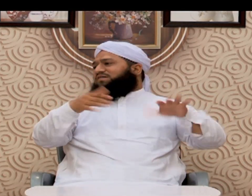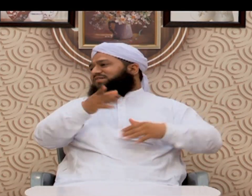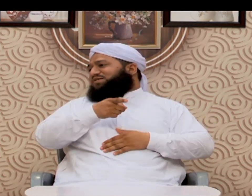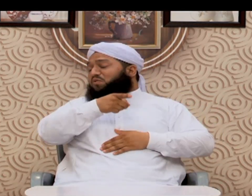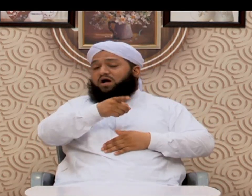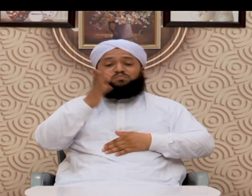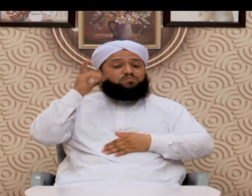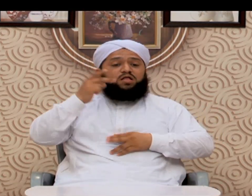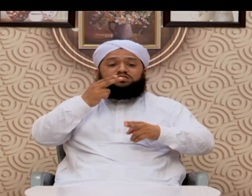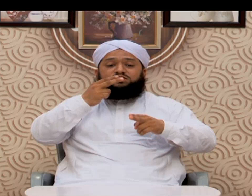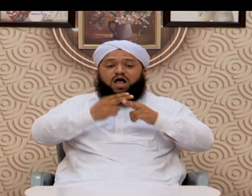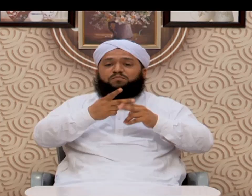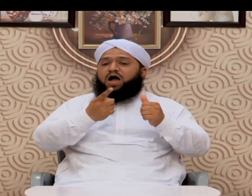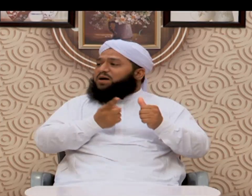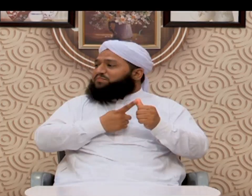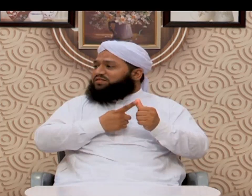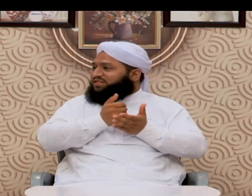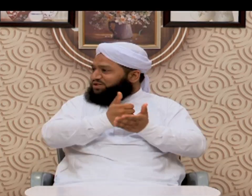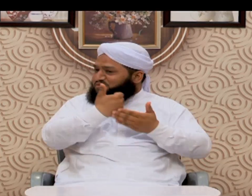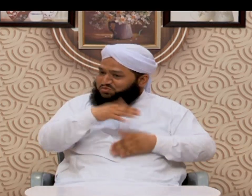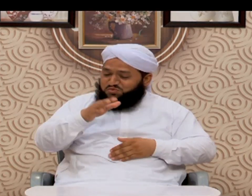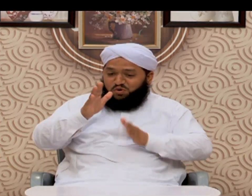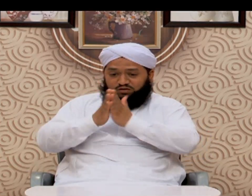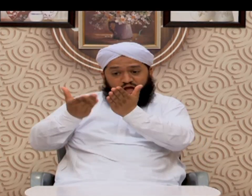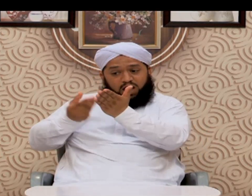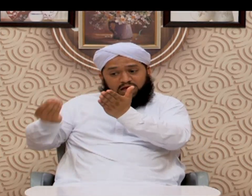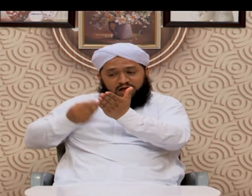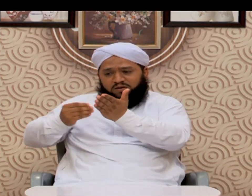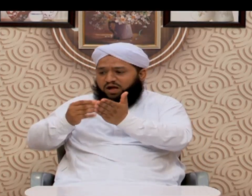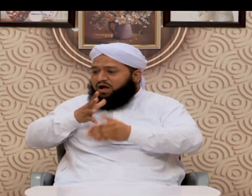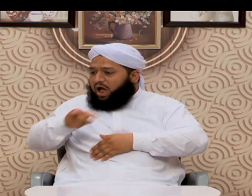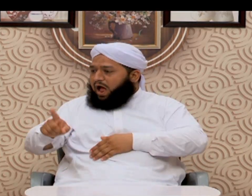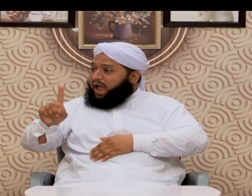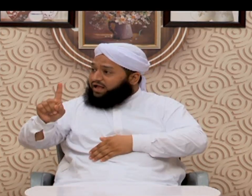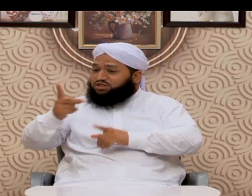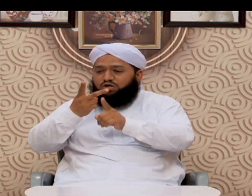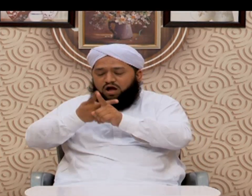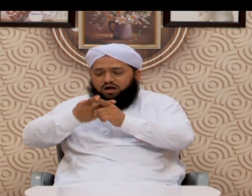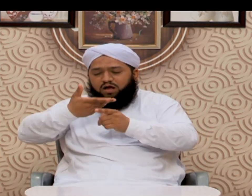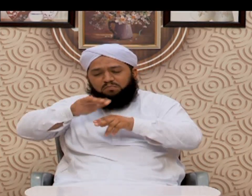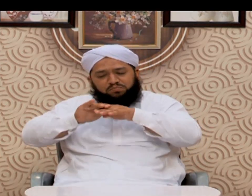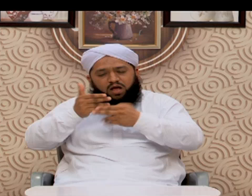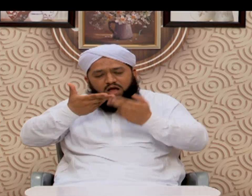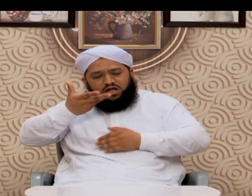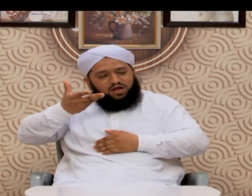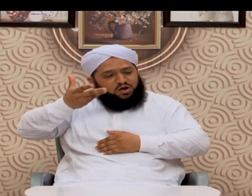کا اسلامی نام احمد رکھا گیا۔ تاریخ گواہ ہے کہ ایک مبلغ کے میٹھے بول کی برکت سے